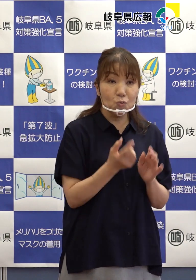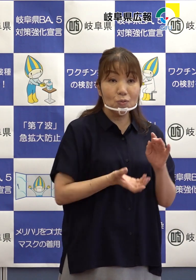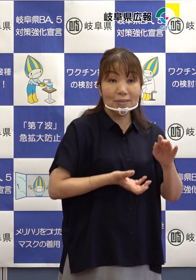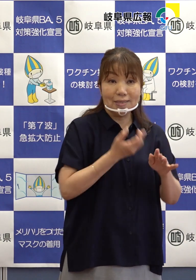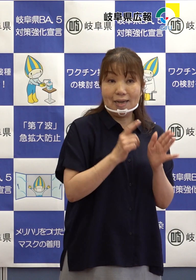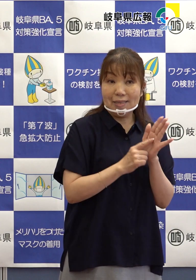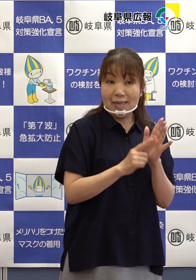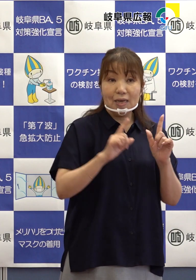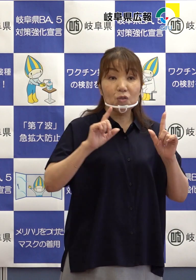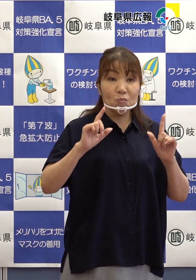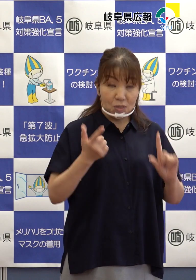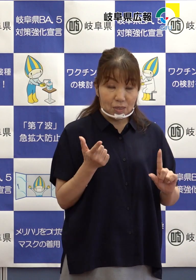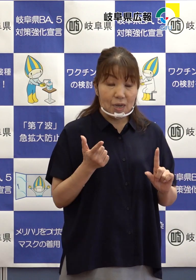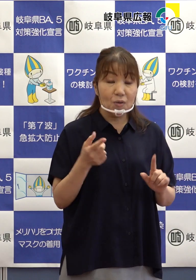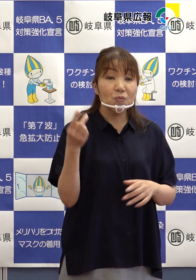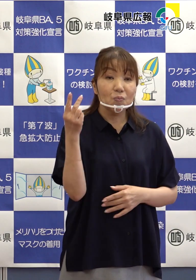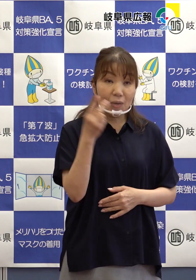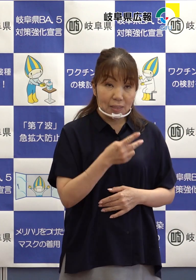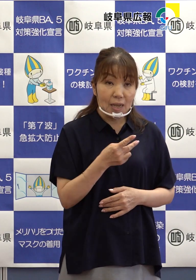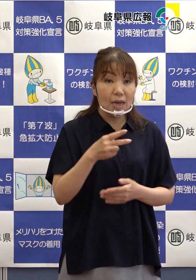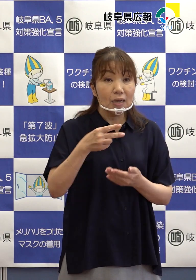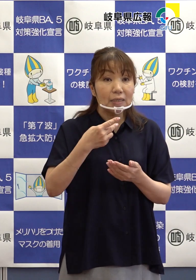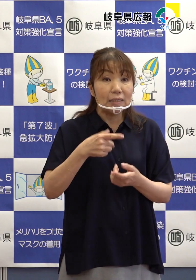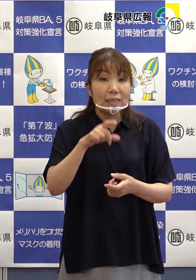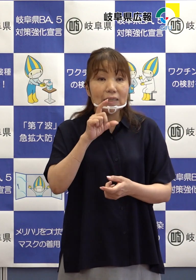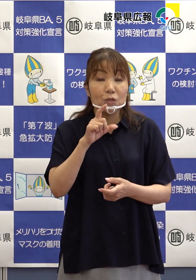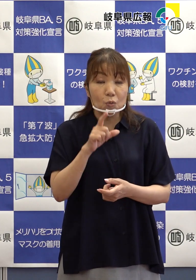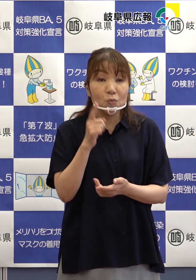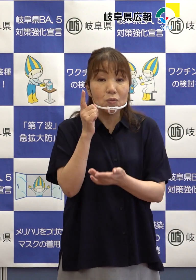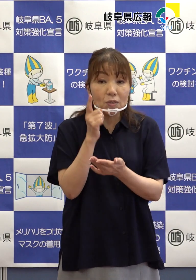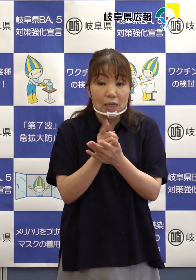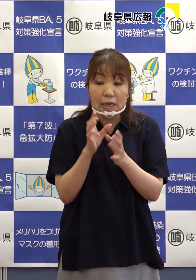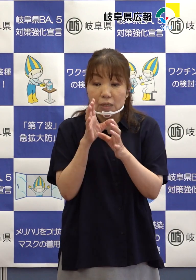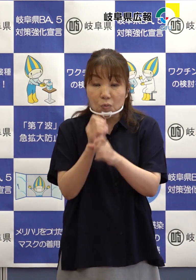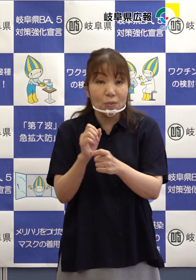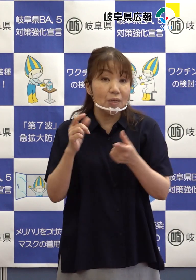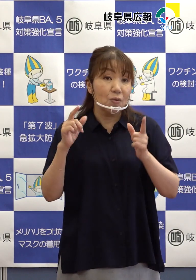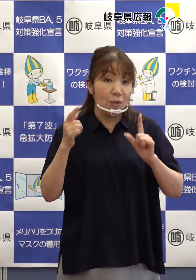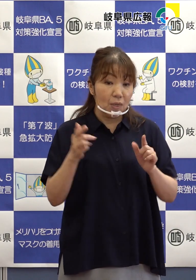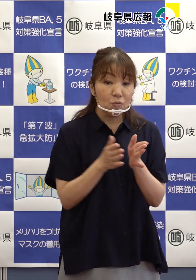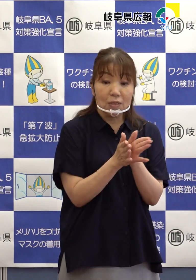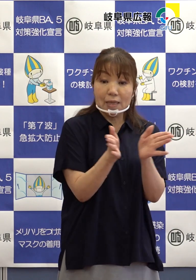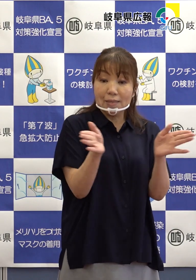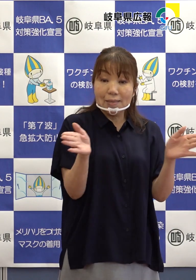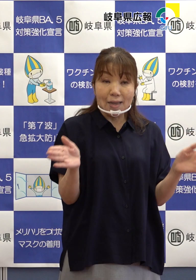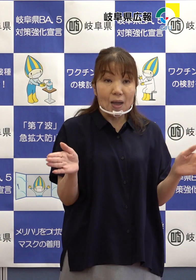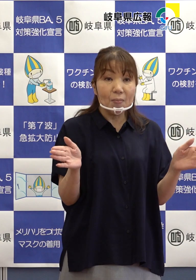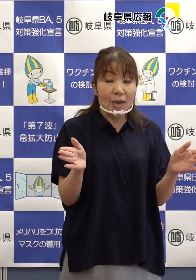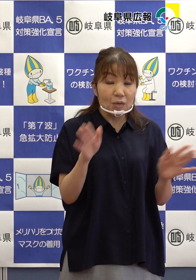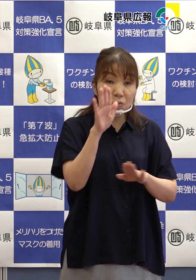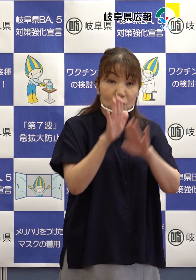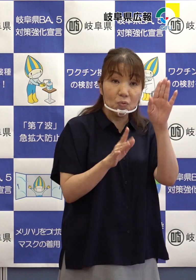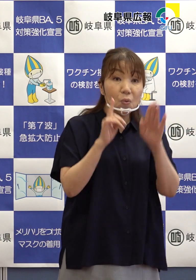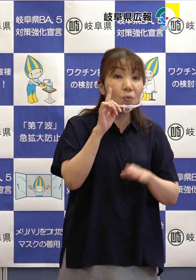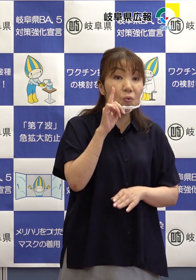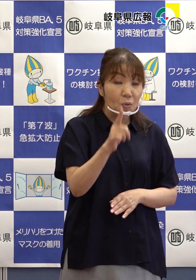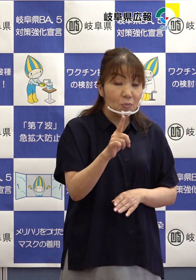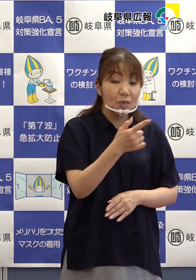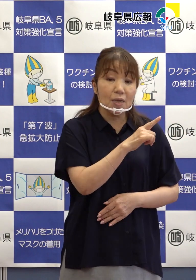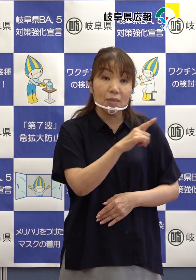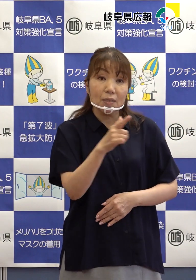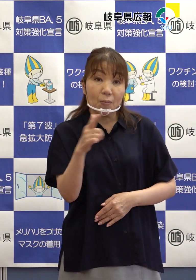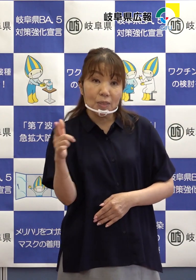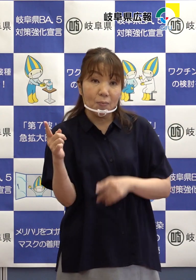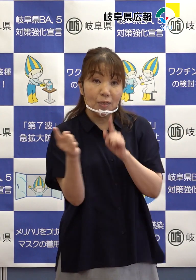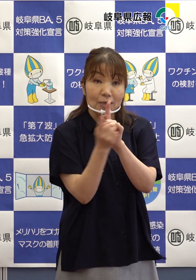ねーかつの飲食に焦点を当てるでもないこの全体状況を見てさまざまな対策を行っていくと